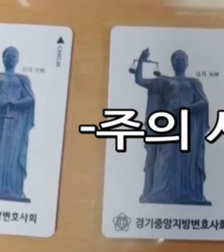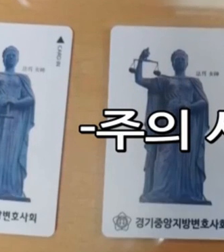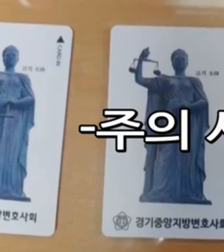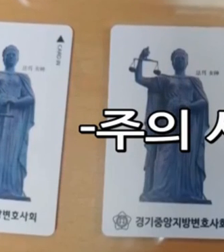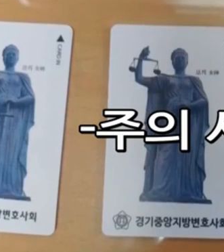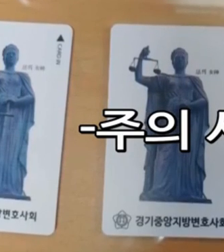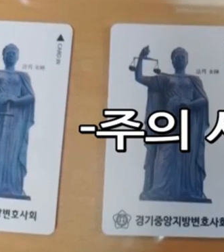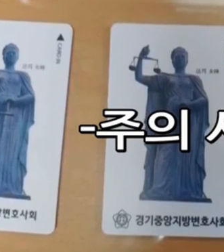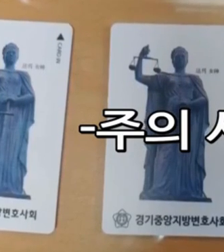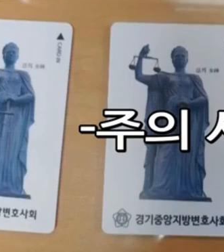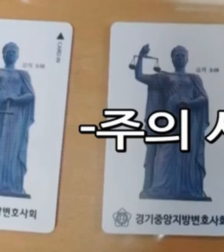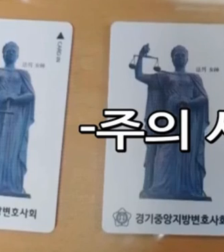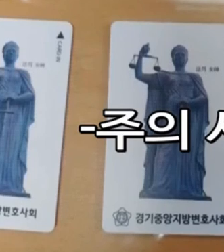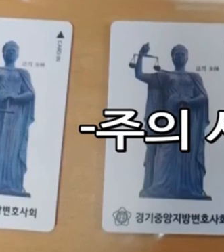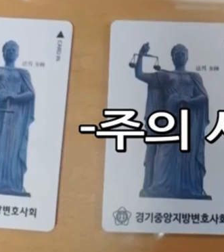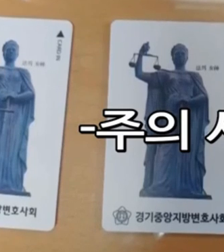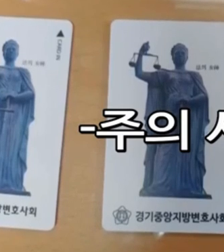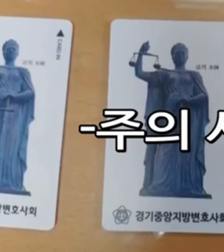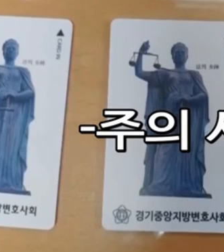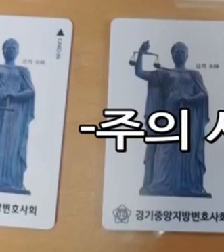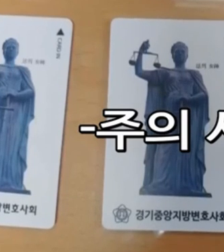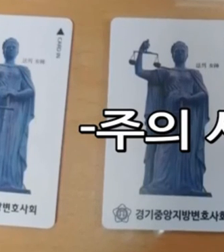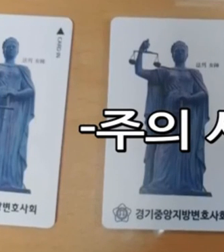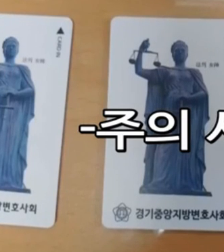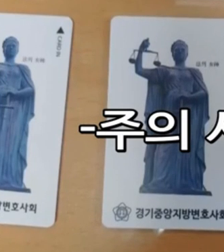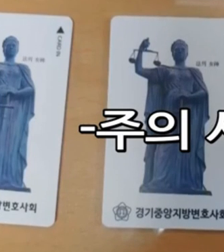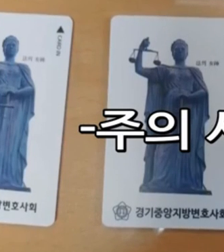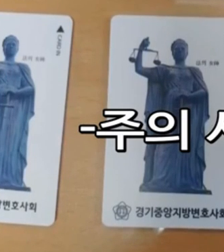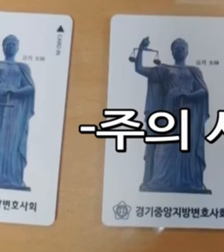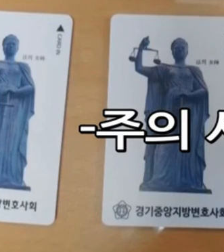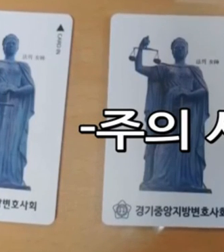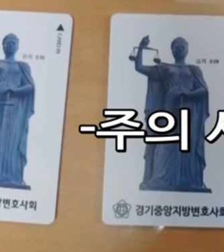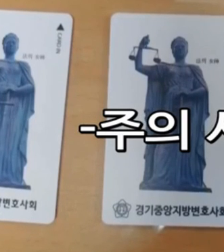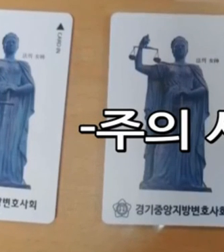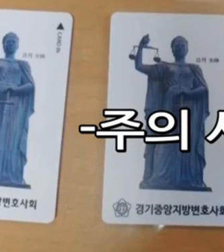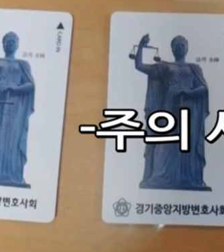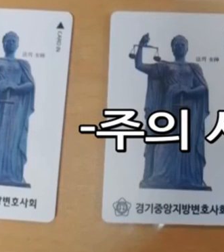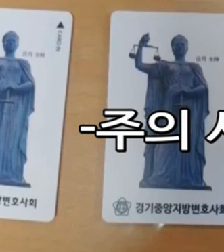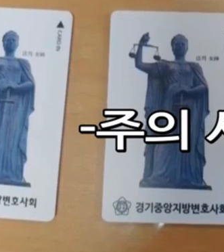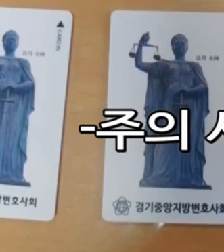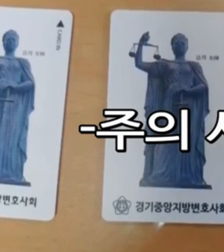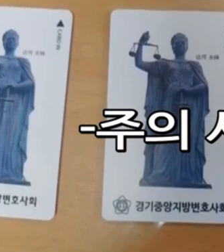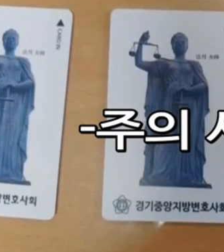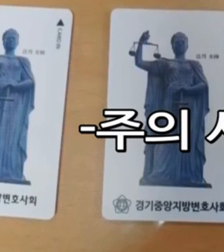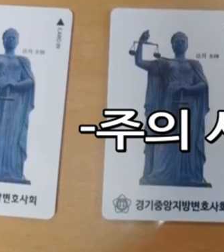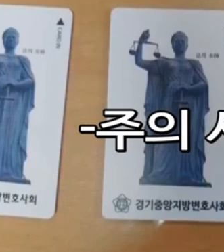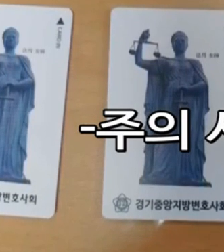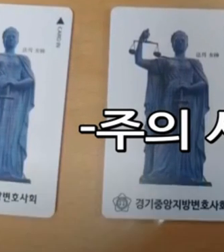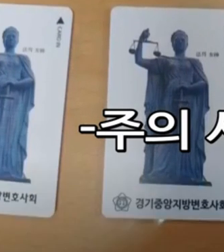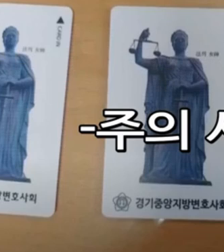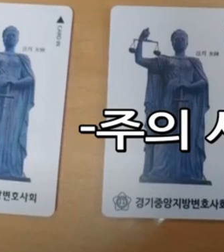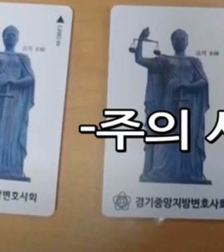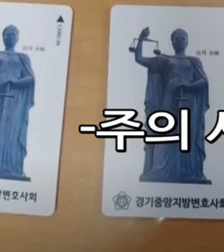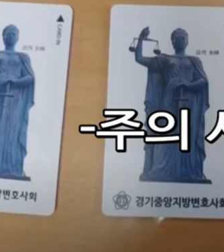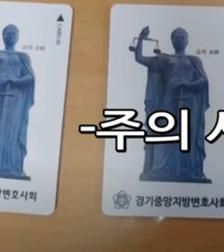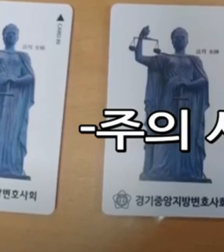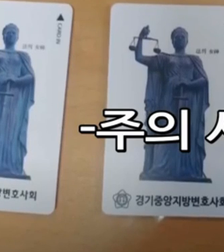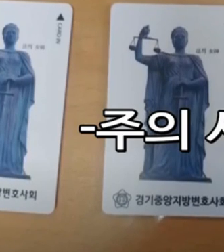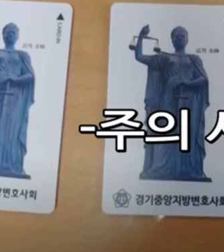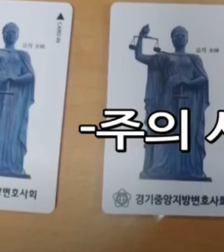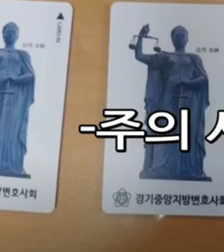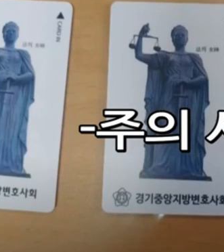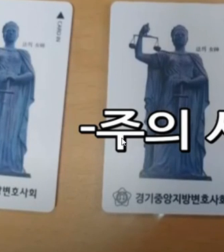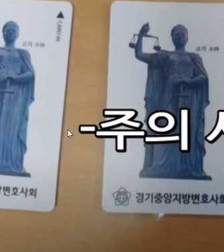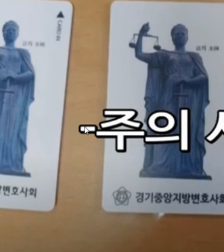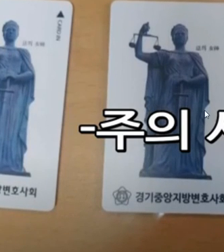경기중앙지방변호사회는 수원, 인천, 의정부 등등 사용하실 수 있습니다. 만약 서울지방변호사회 카드를 가지고 수원검찰에서